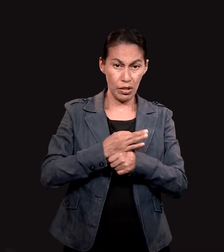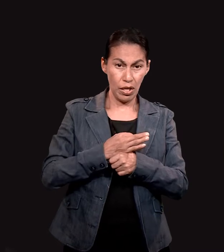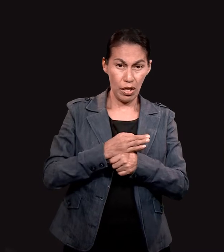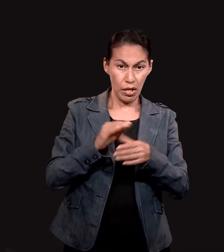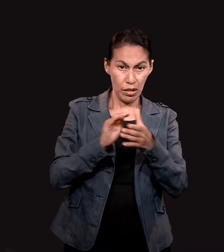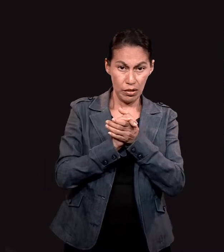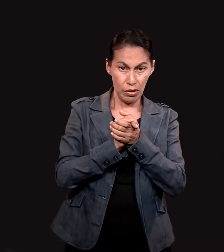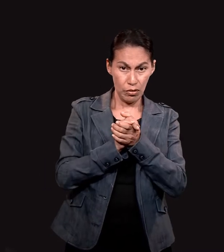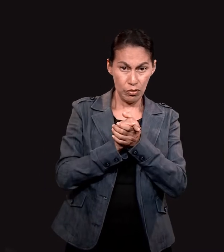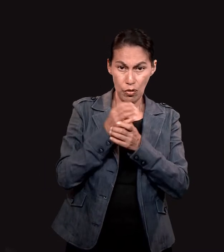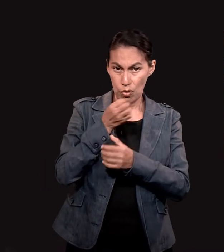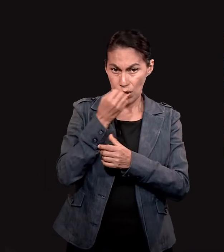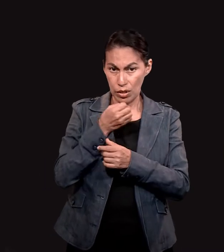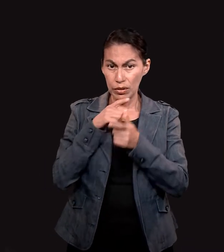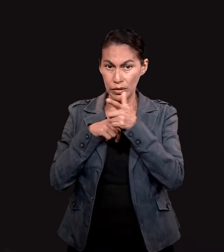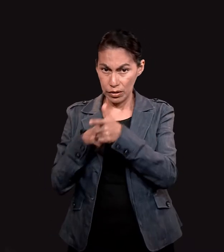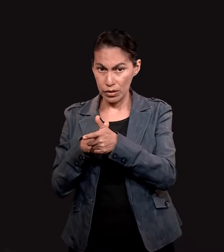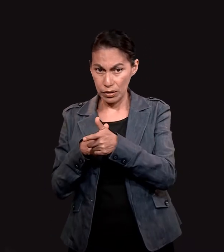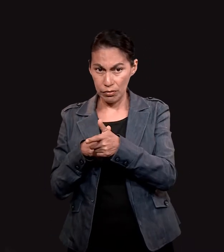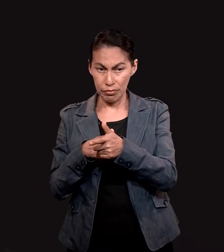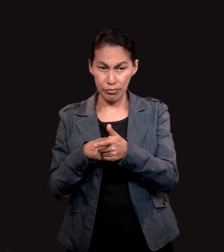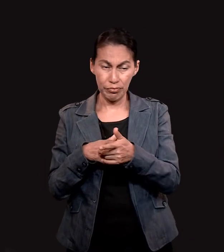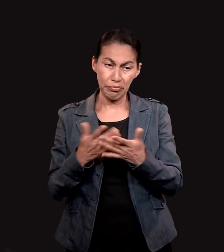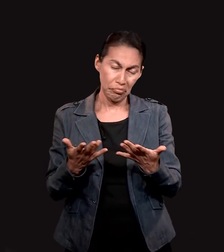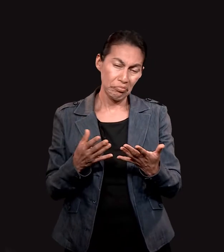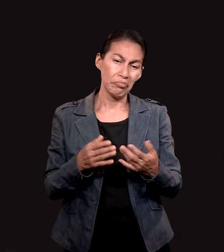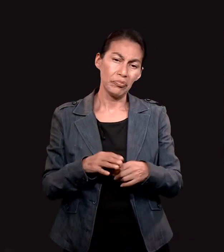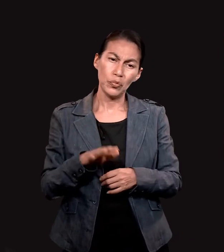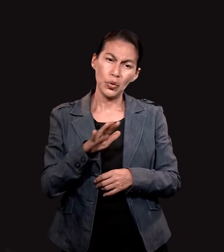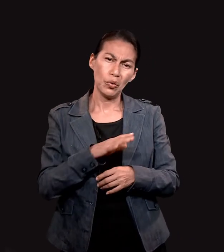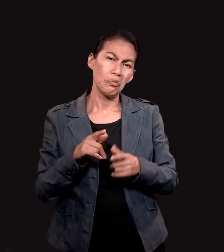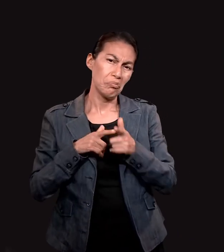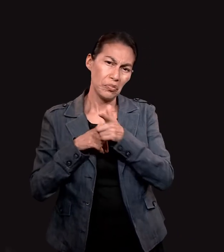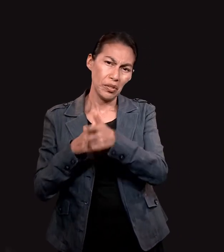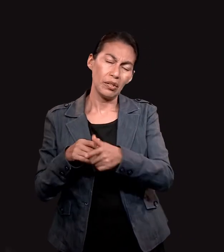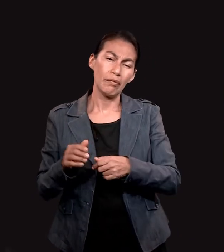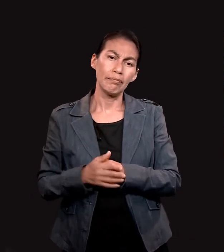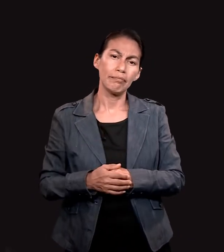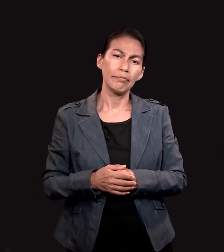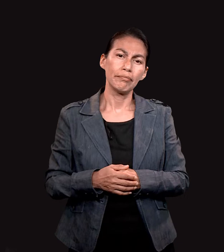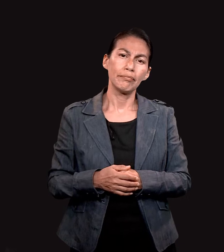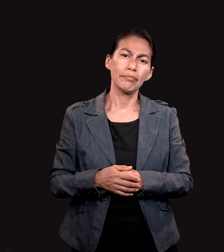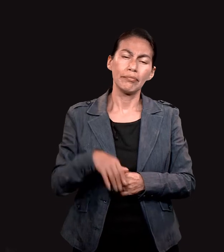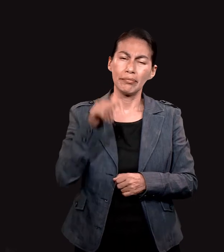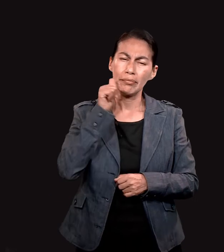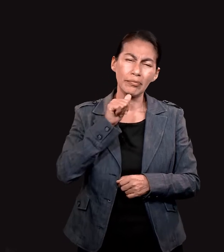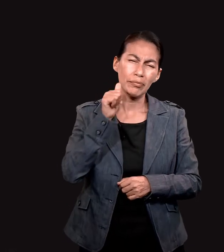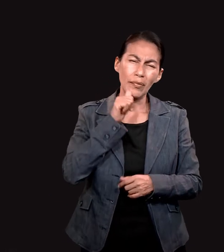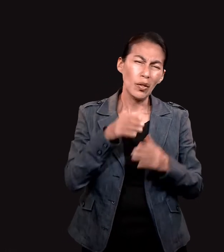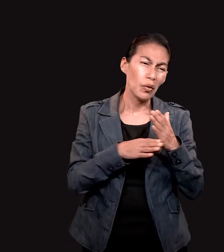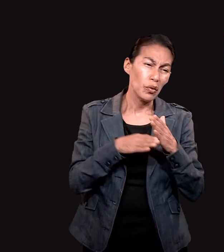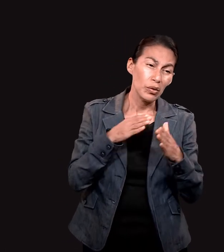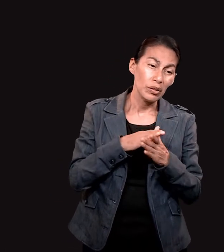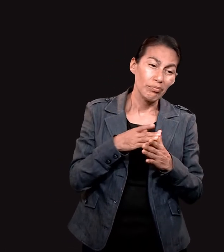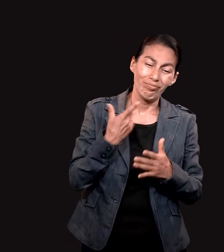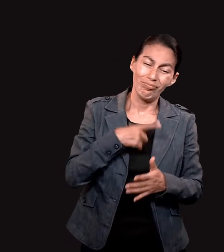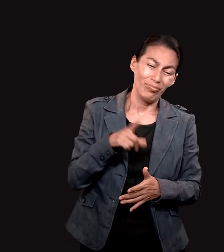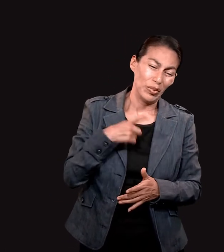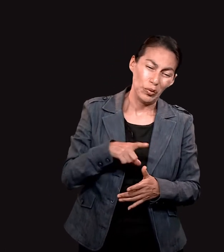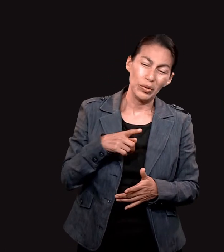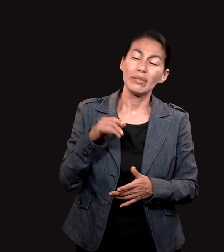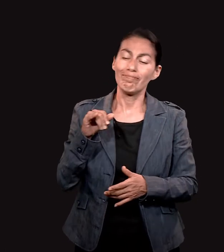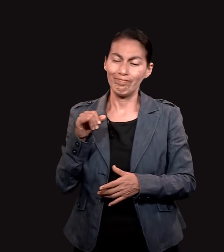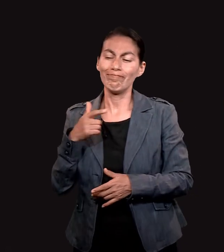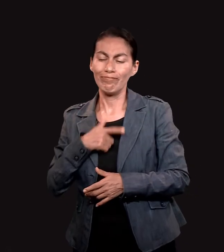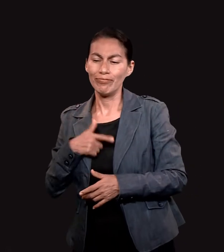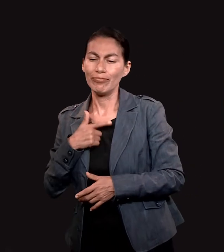aún siendo casados, siguen orando porque el camino continúa, ¿no? Decías, perdón. Siempre va a haber cosas que vas